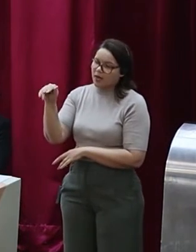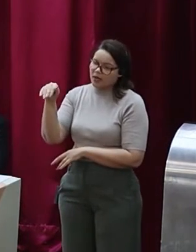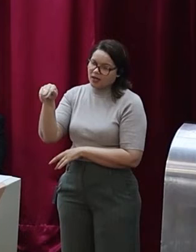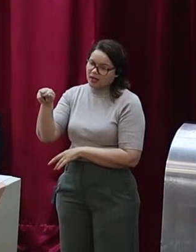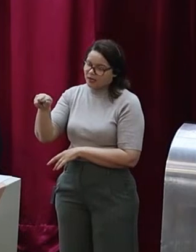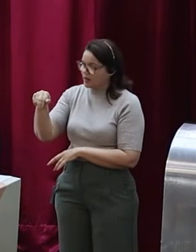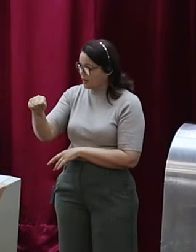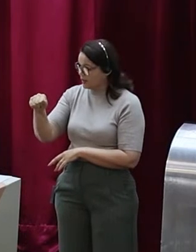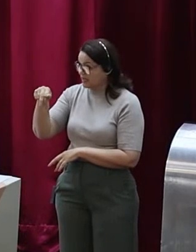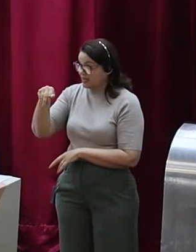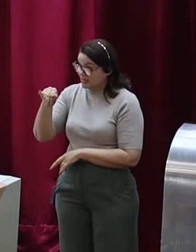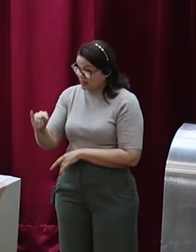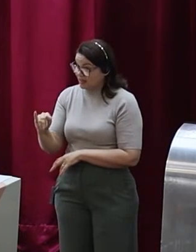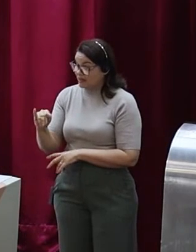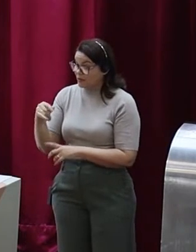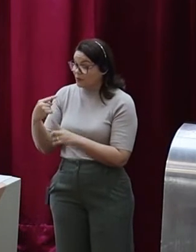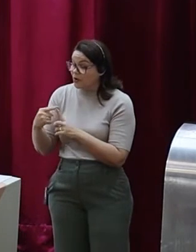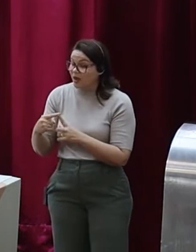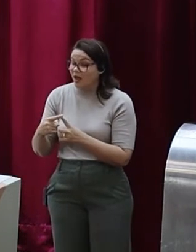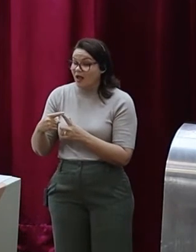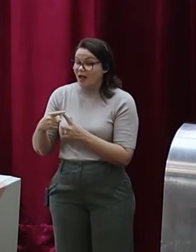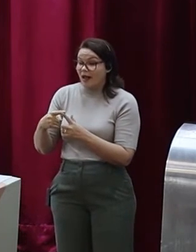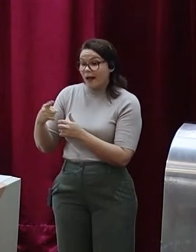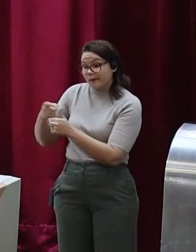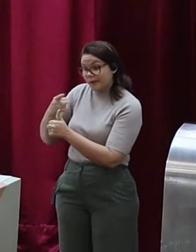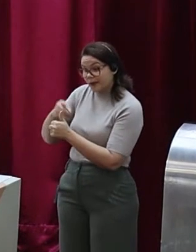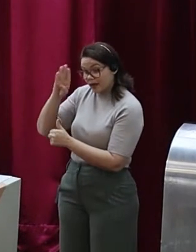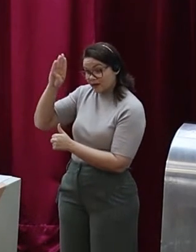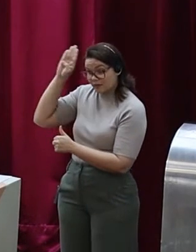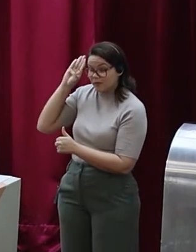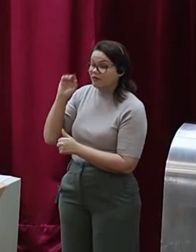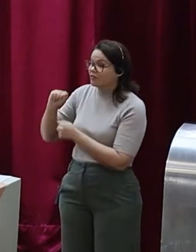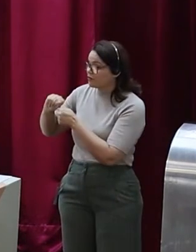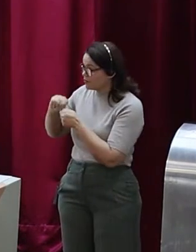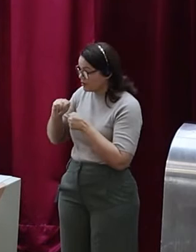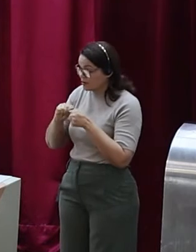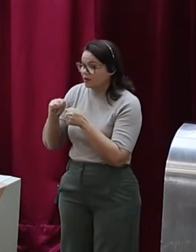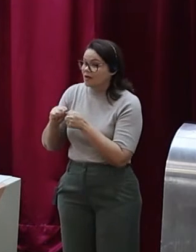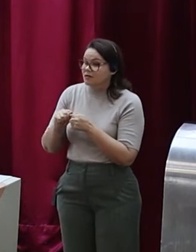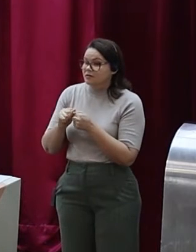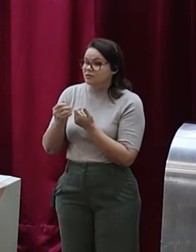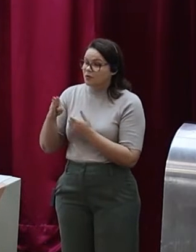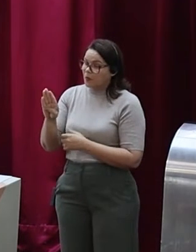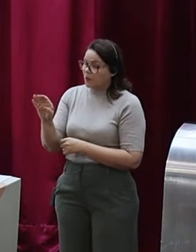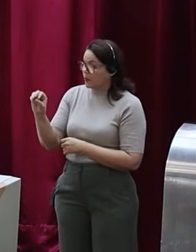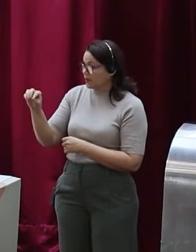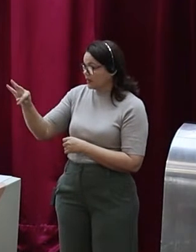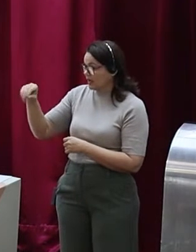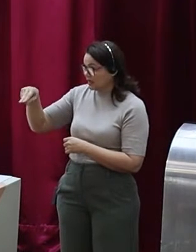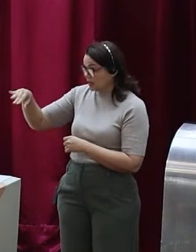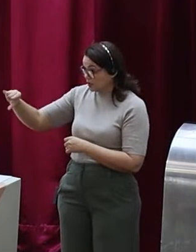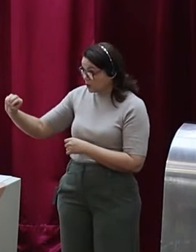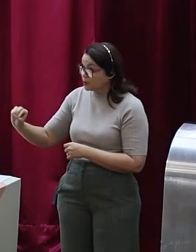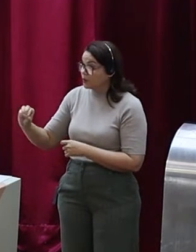Paraguay, un gran botánico. Durante la guerra del Chaco con Bolivia, hermano Bolivia,